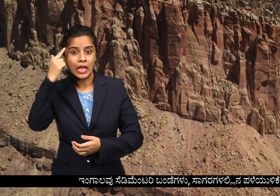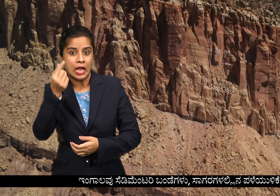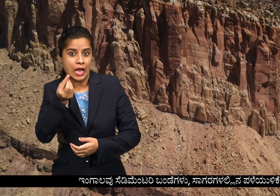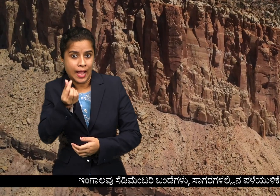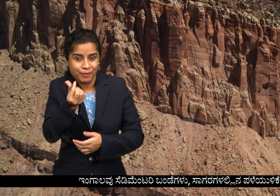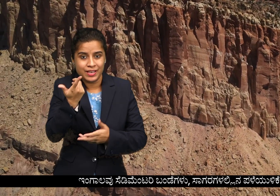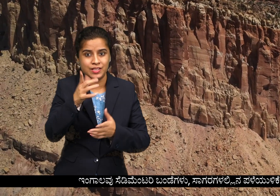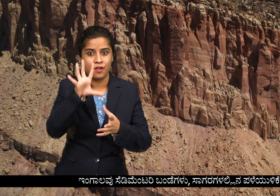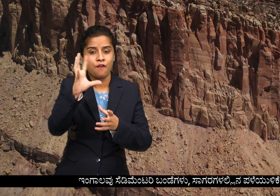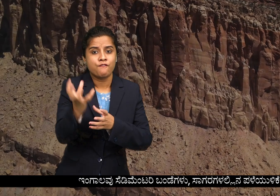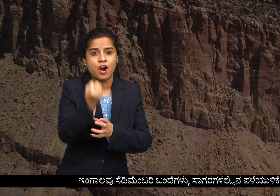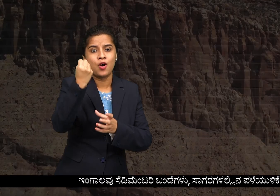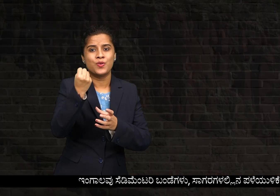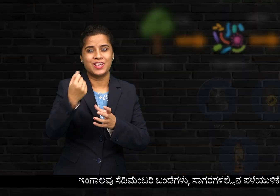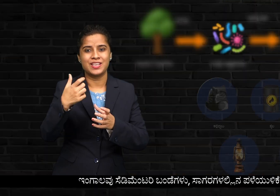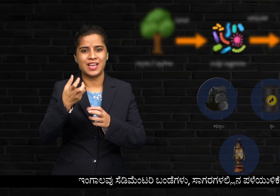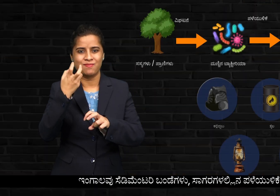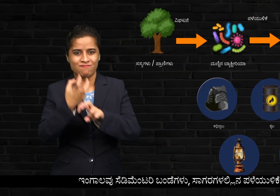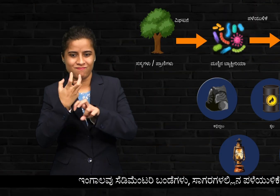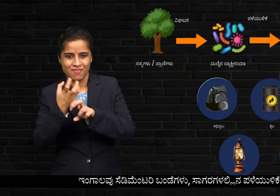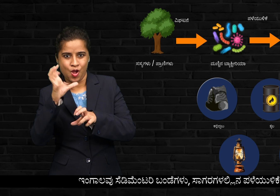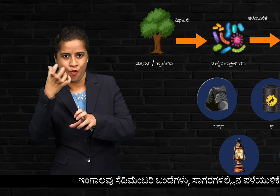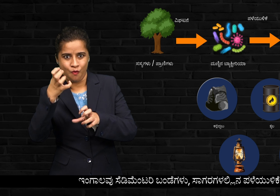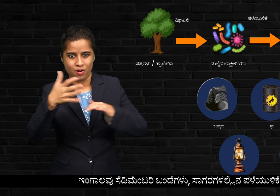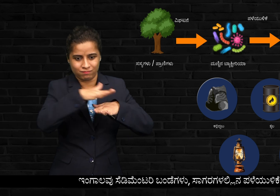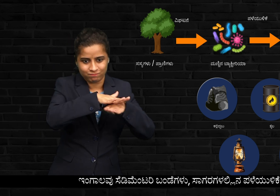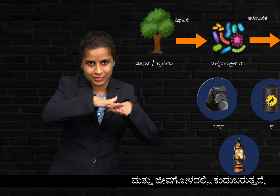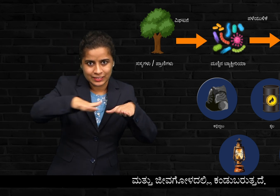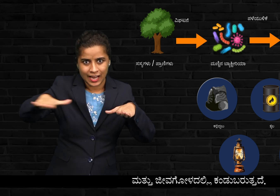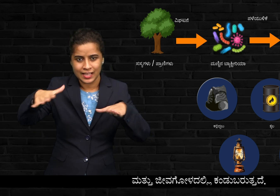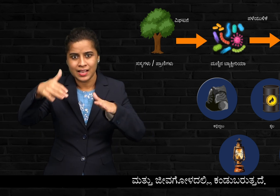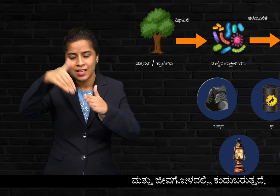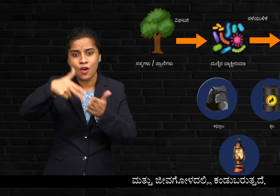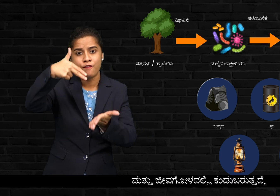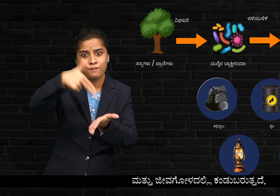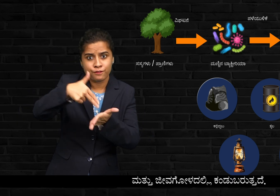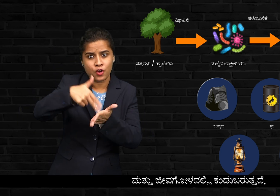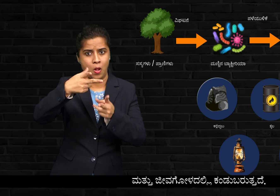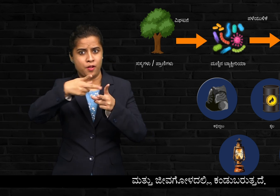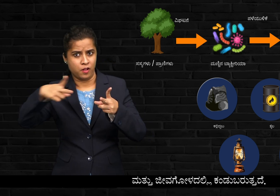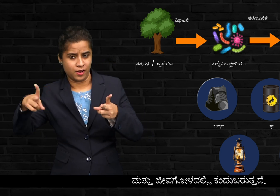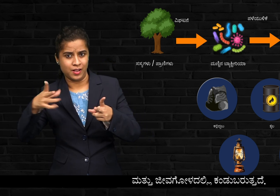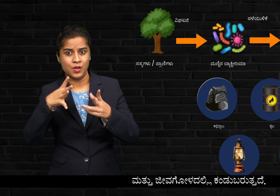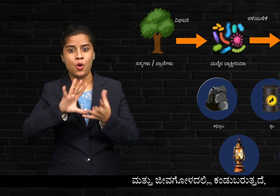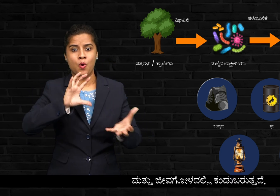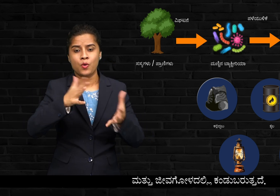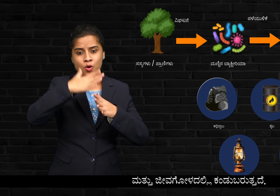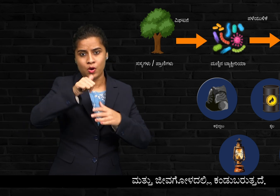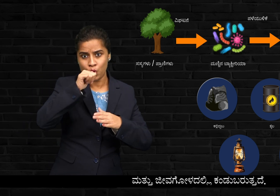ಇಂಗಾಲವು ಸೆಡಿಮೆಂಟರಿ ಬಂಡೆಗಳು, ಸಾಗರಗಳಲ್ಲಿನ ಪಳವಳಿಕೆ ಇಂಧನಗಳು ಮತ್ತು ಜೀವಗೋಳದಲ್ಲಿ ಕಂಡುಬರುತ್ತೆ.